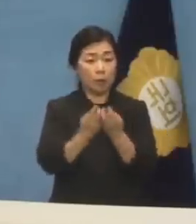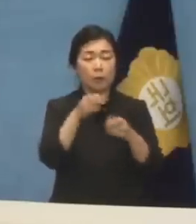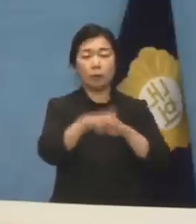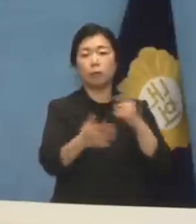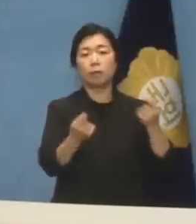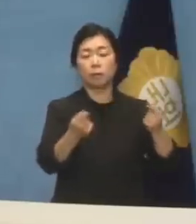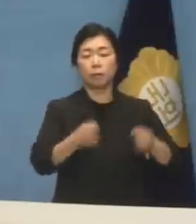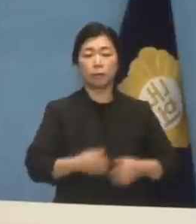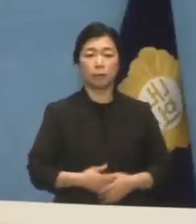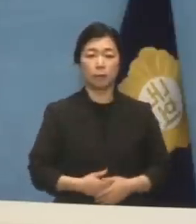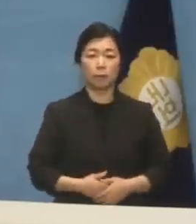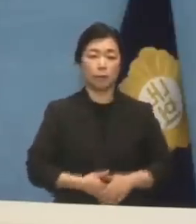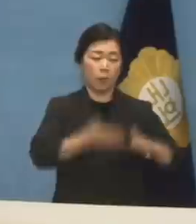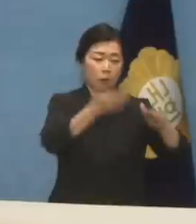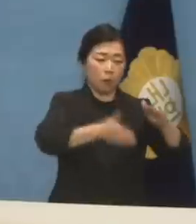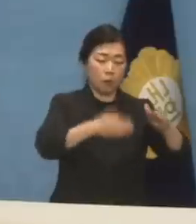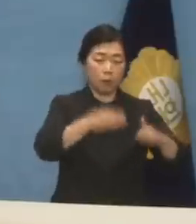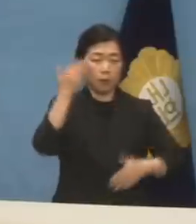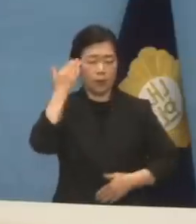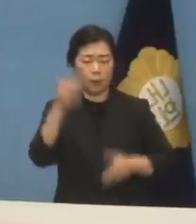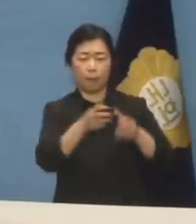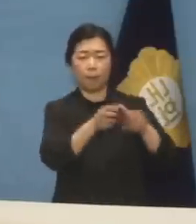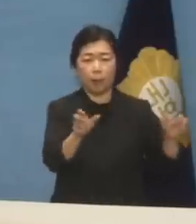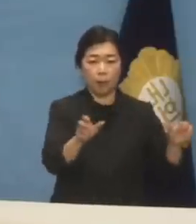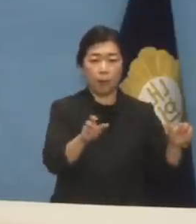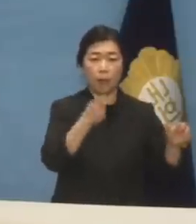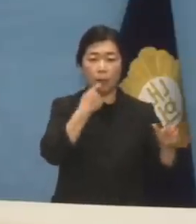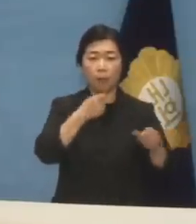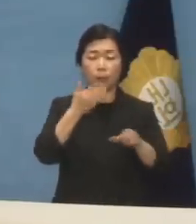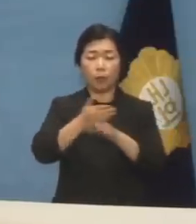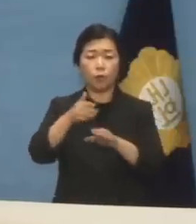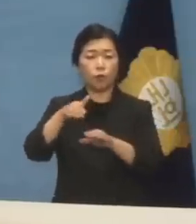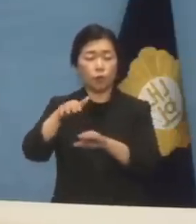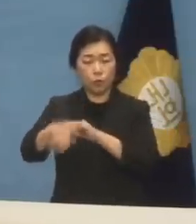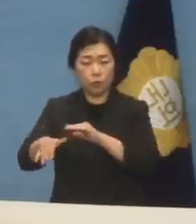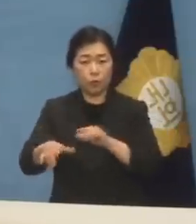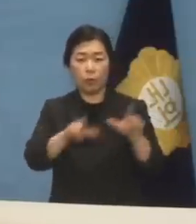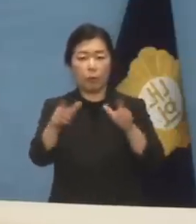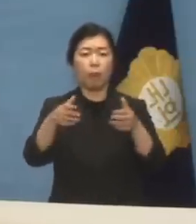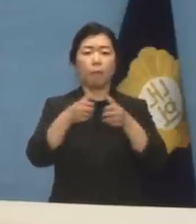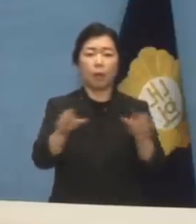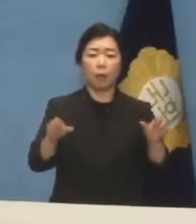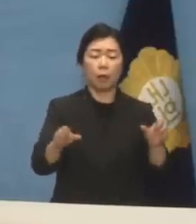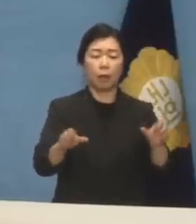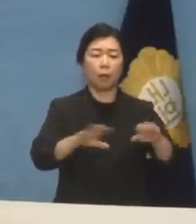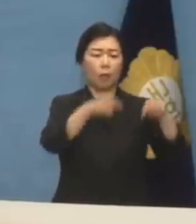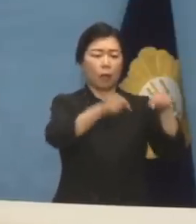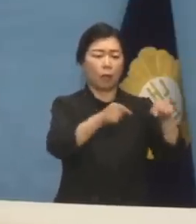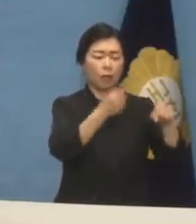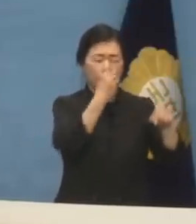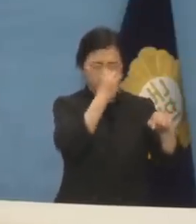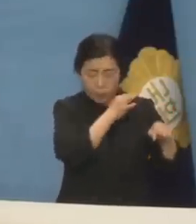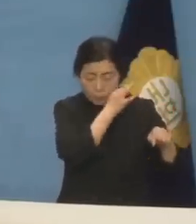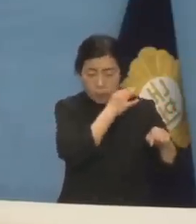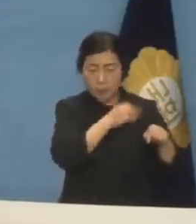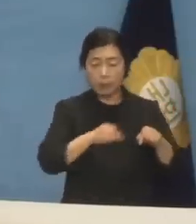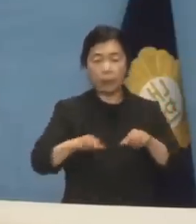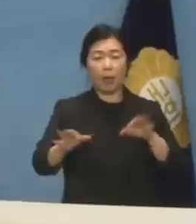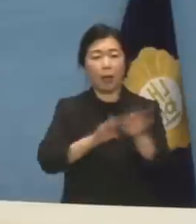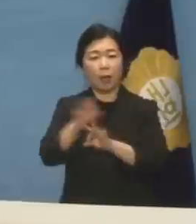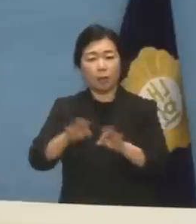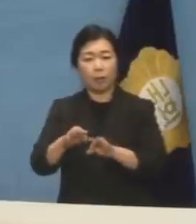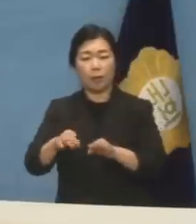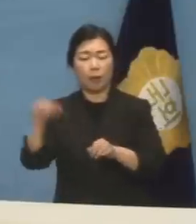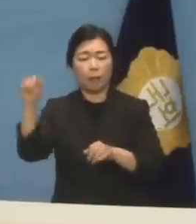방식입니다. 공정과 상식 파괴, 민주와 민생 파괴, 외교는 굴욕, 안보는 위기,